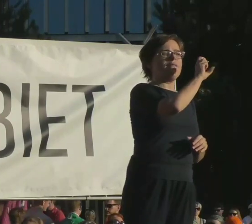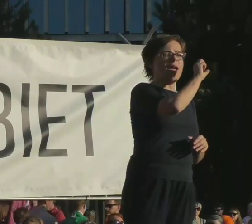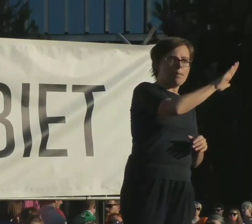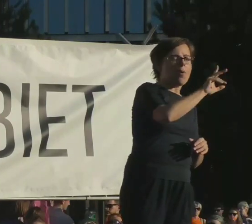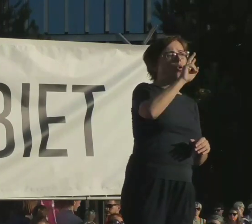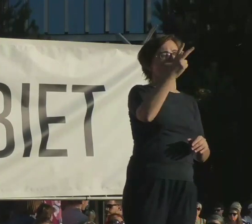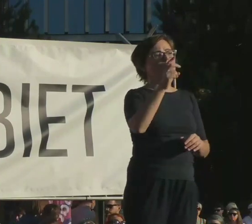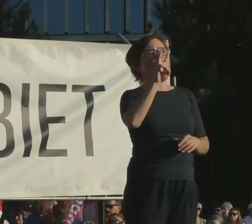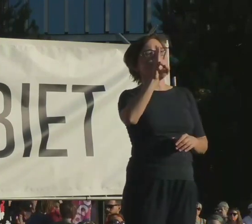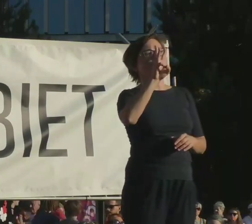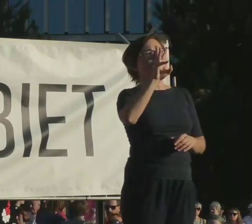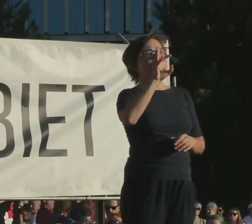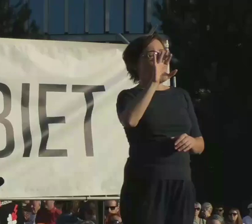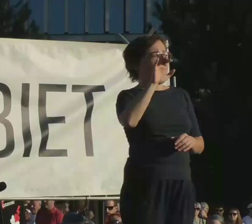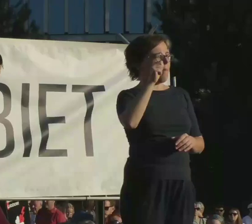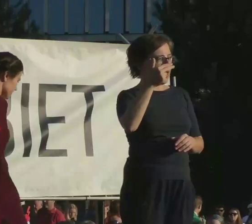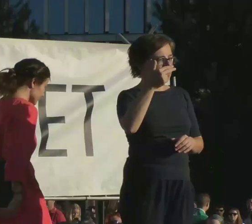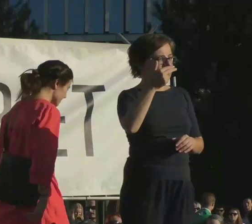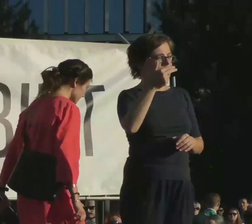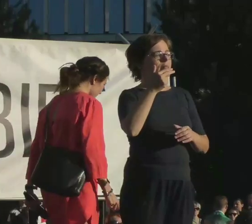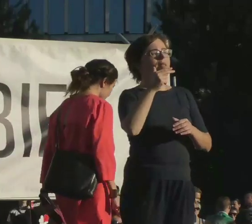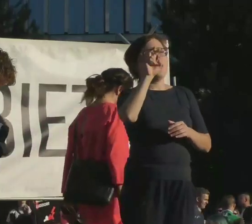Dzięki.